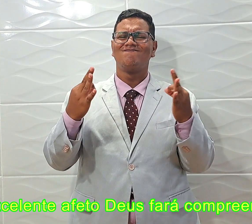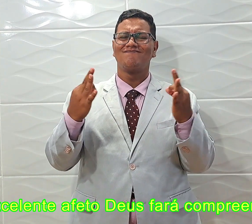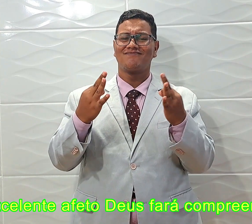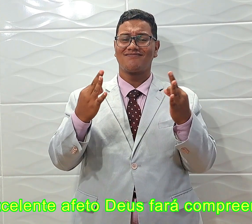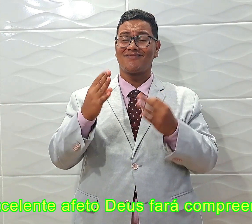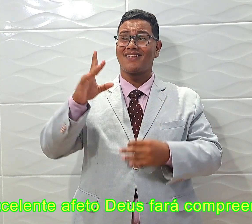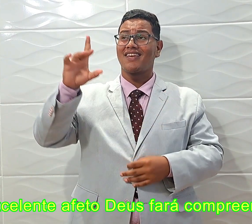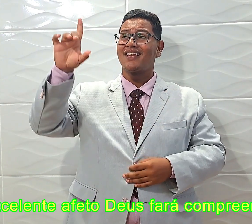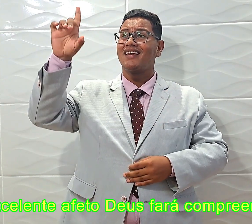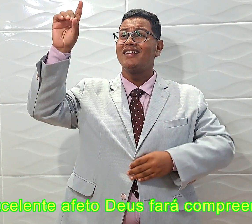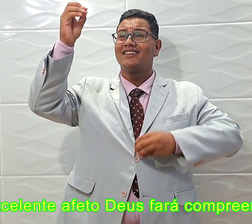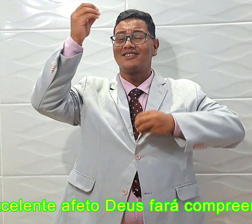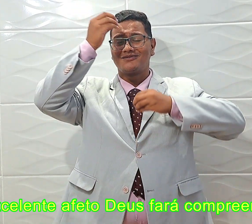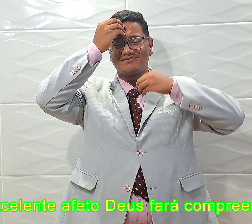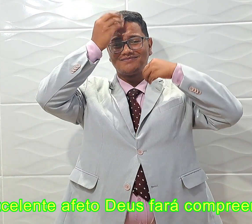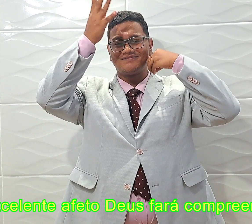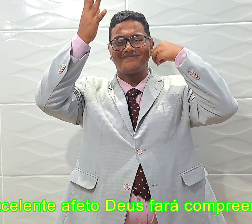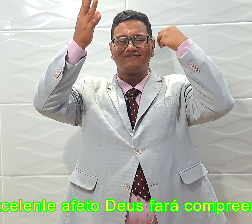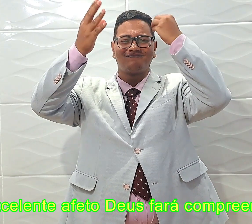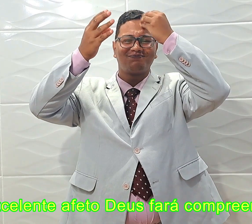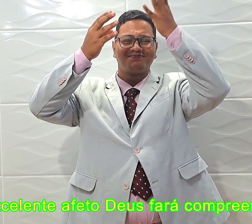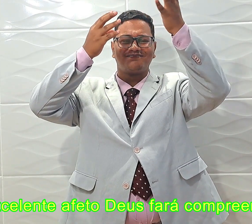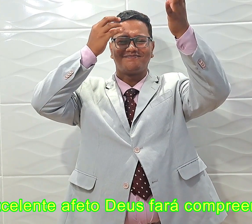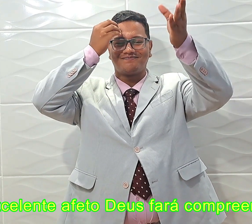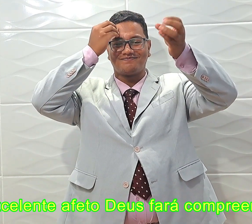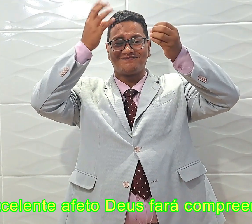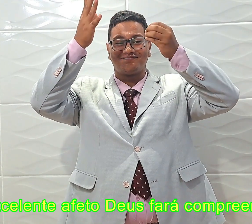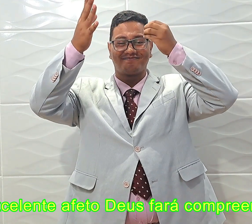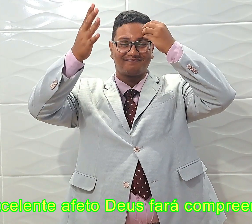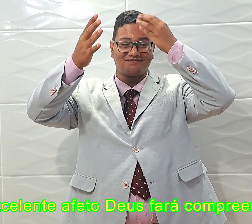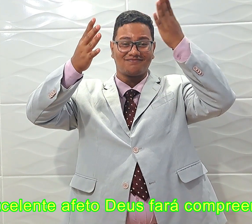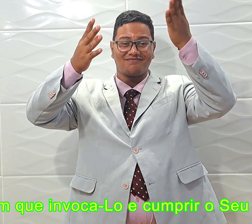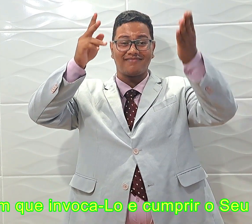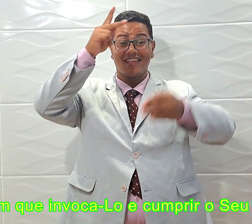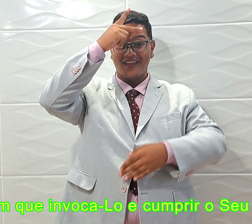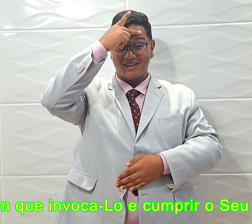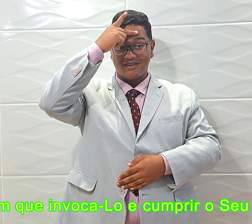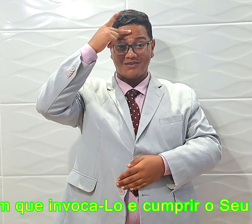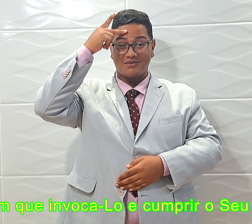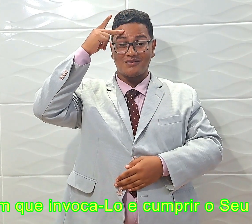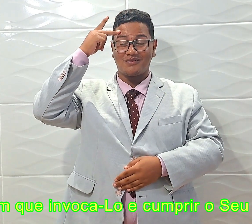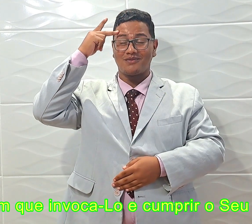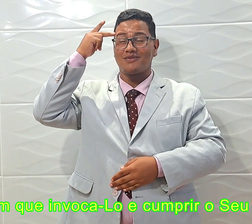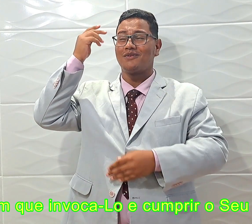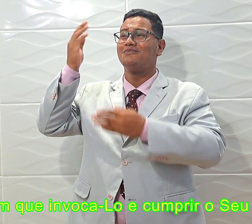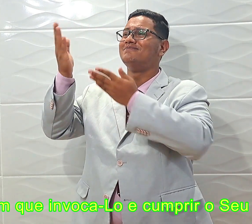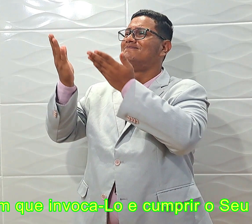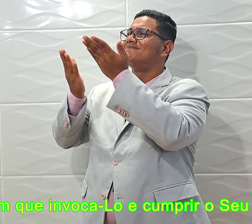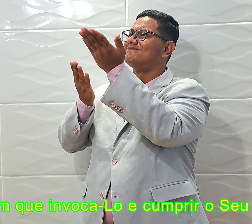fará compreender Ao homem